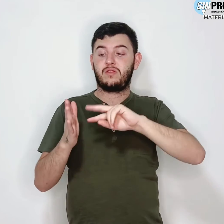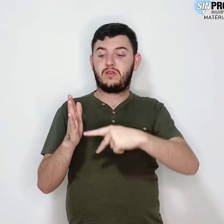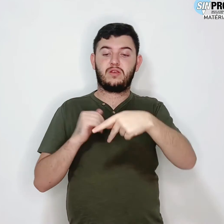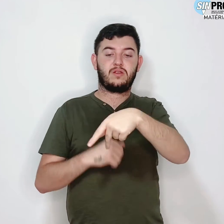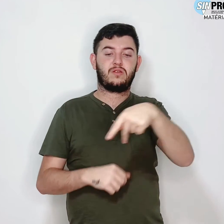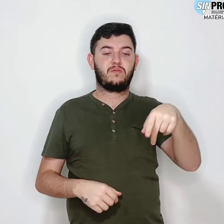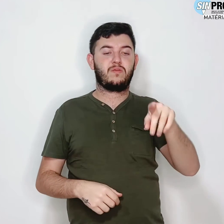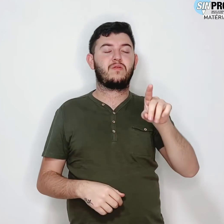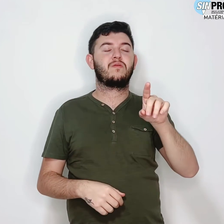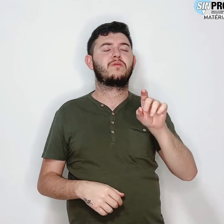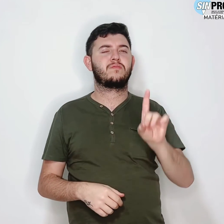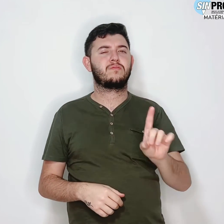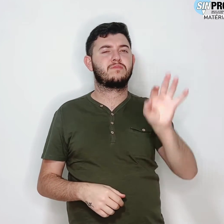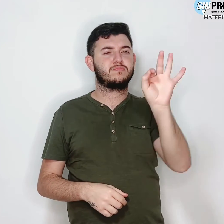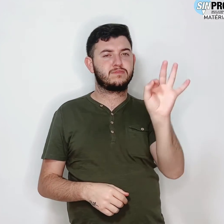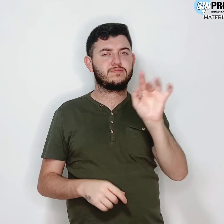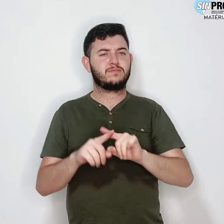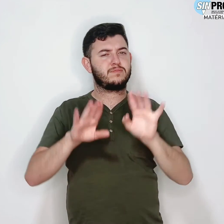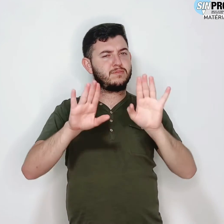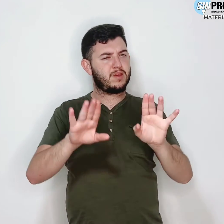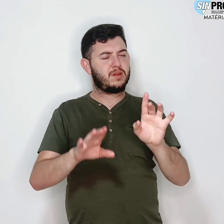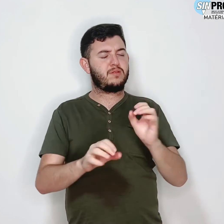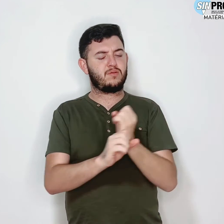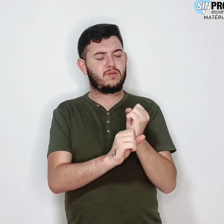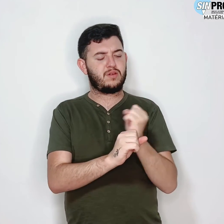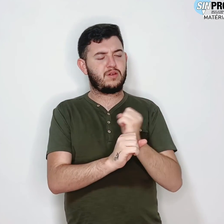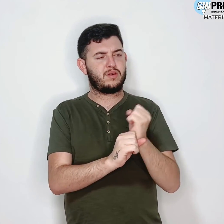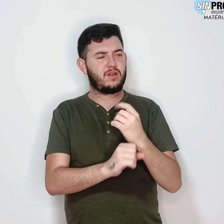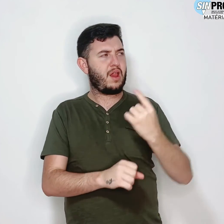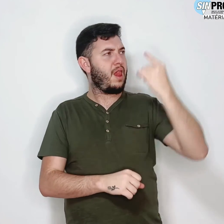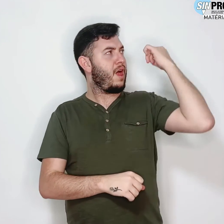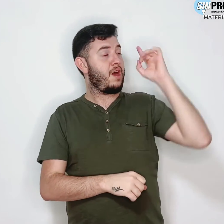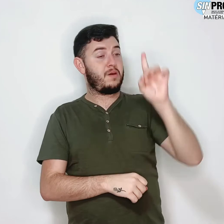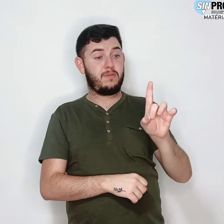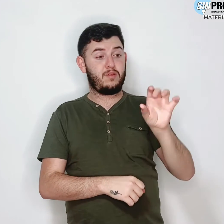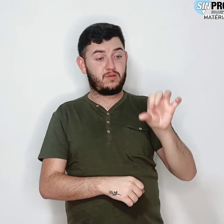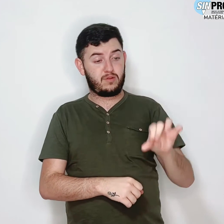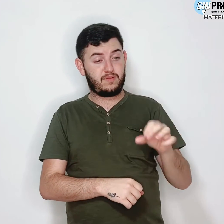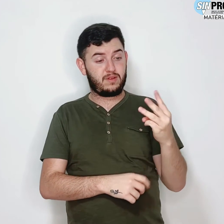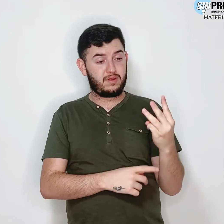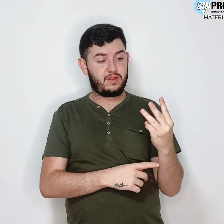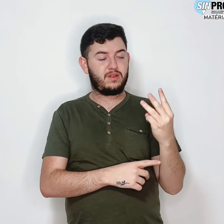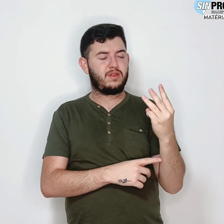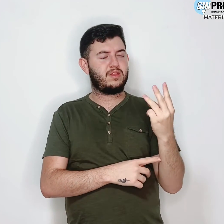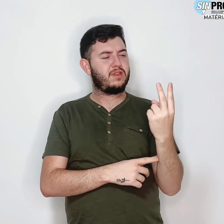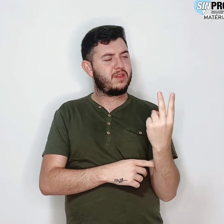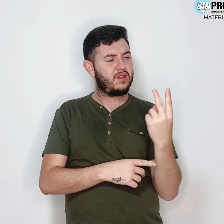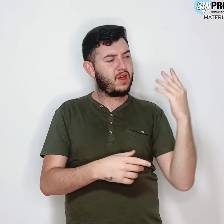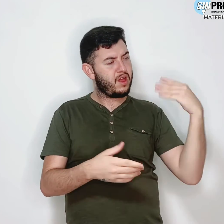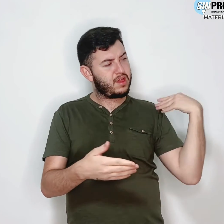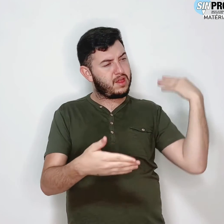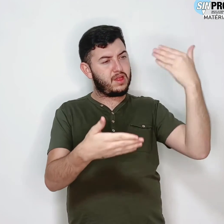De 1932 para cá, muita coisa mudou, desde o número de eleitoras,